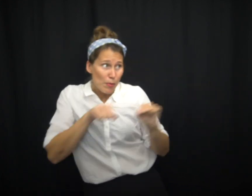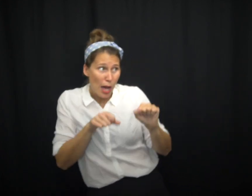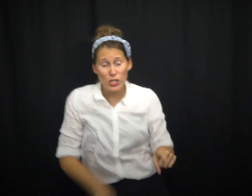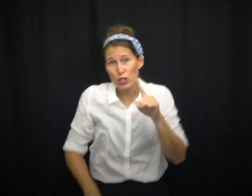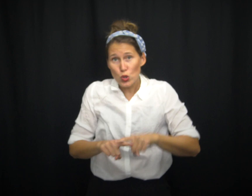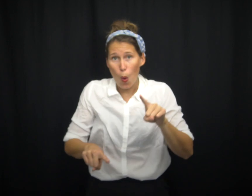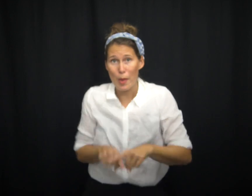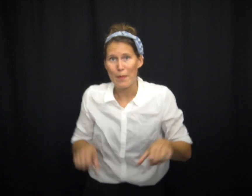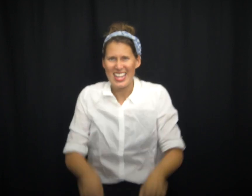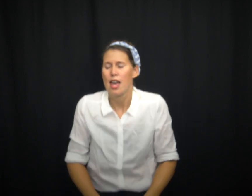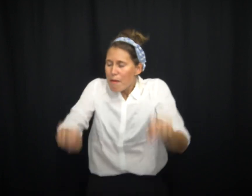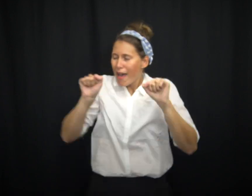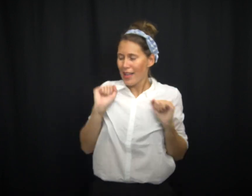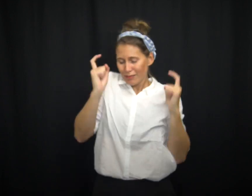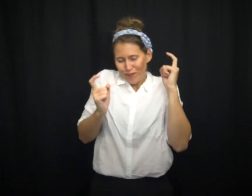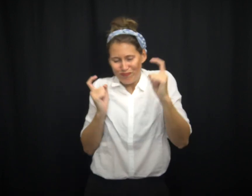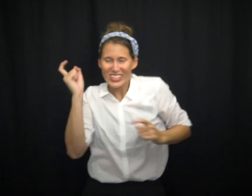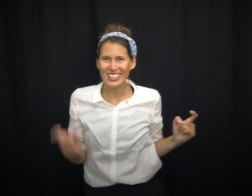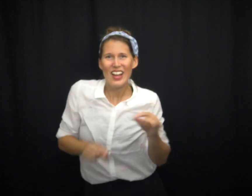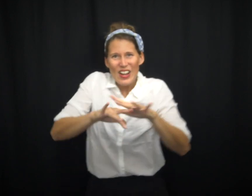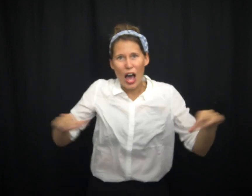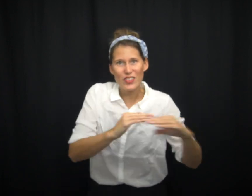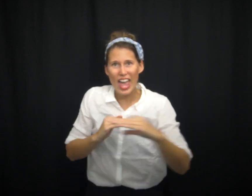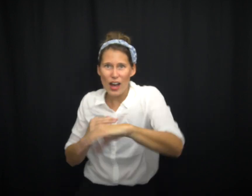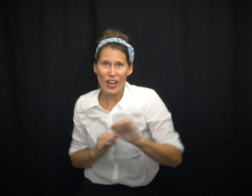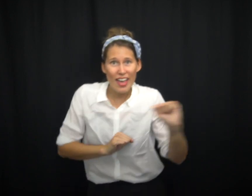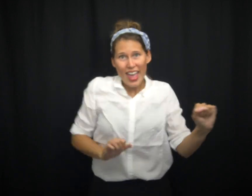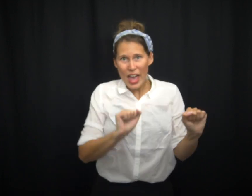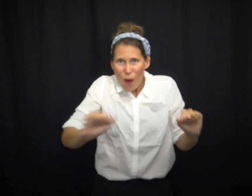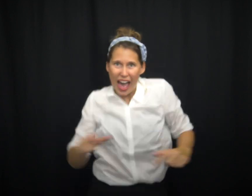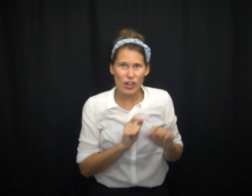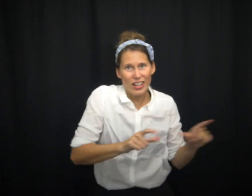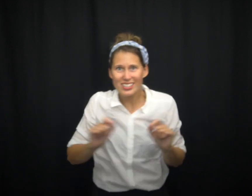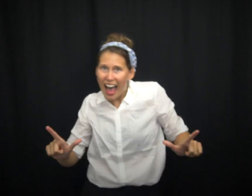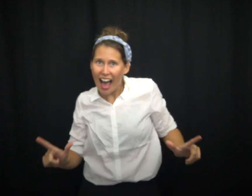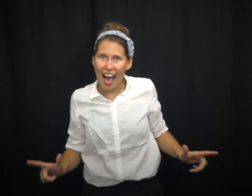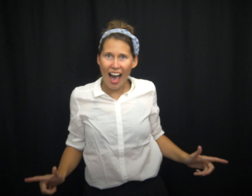nam zijn sommen mee naar bed. Ieder land, elke eeuw, elke taal.